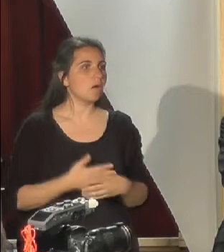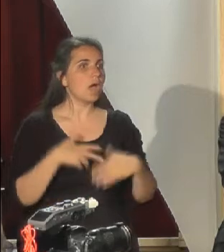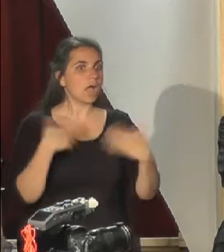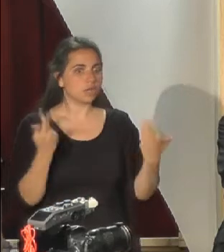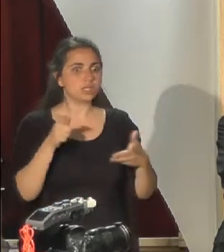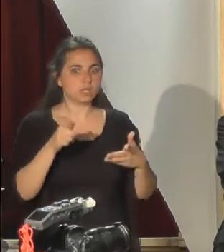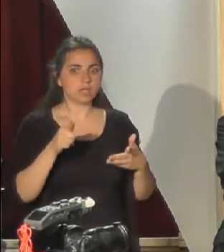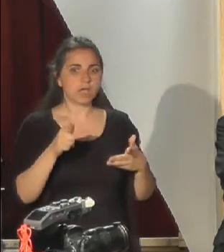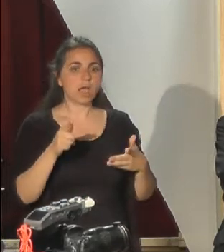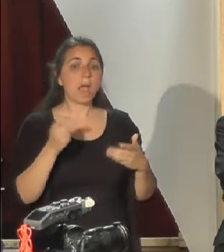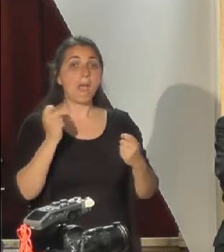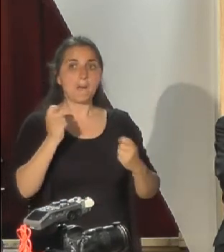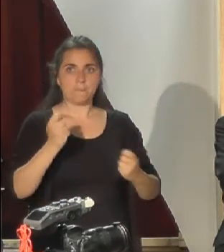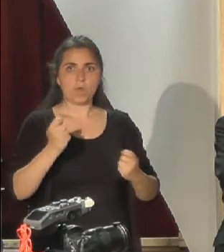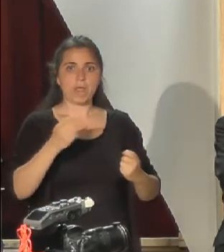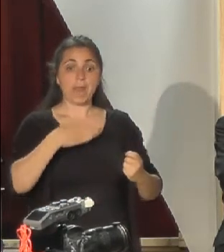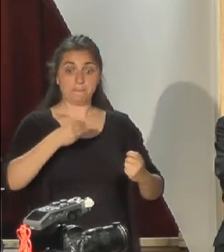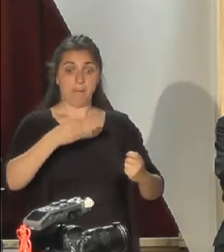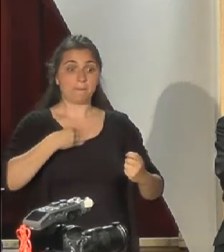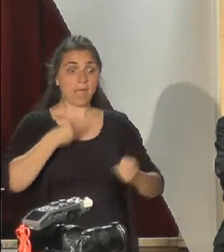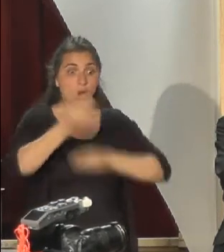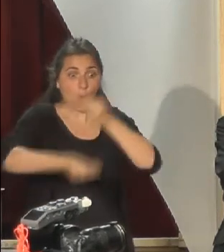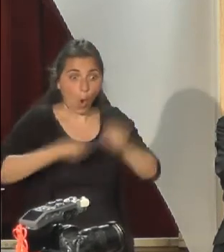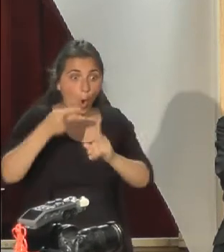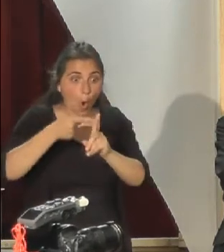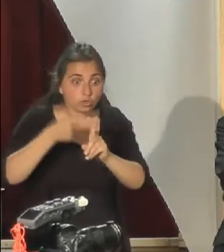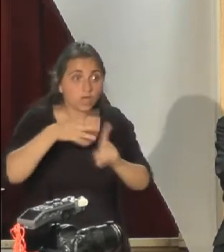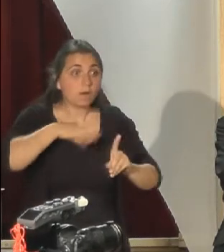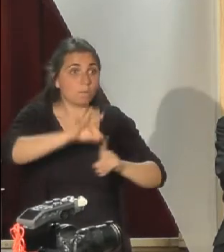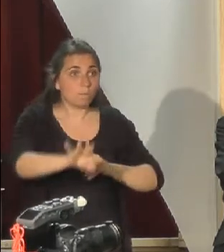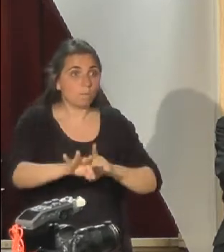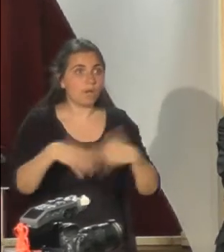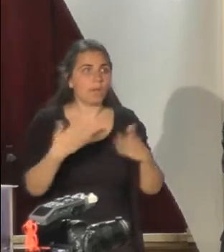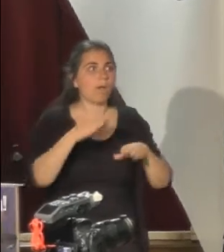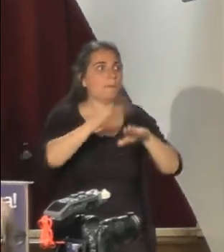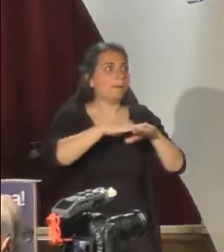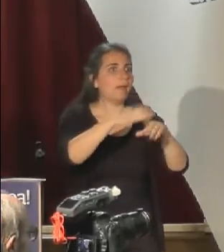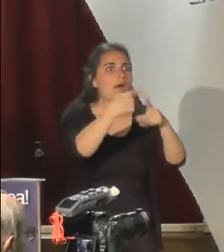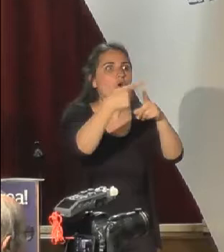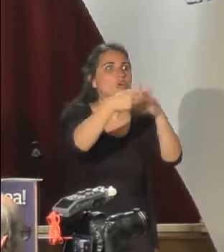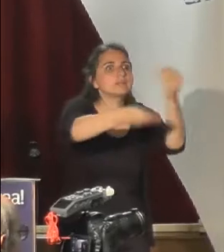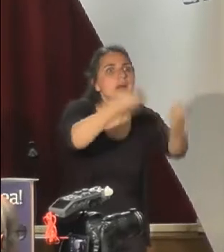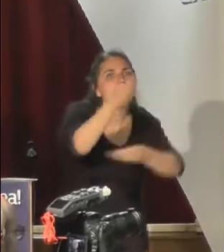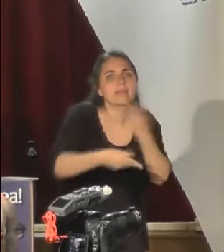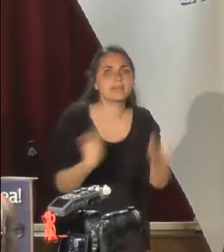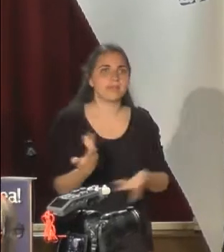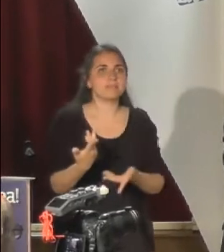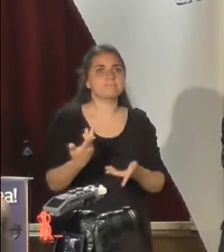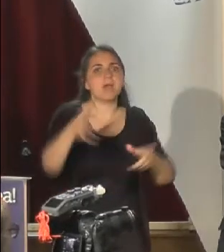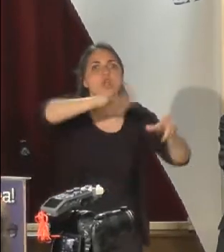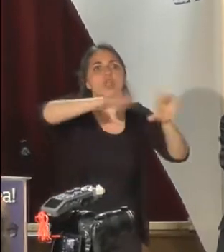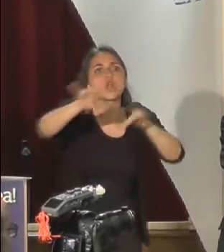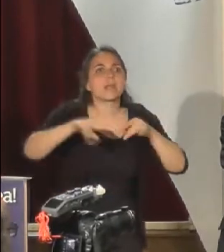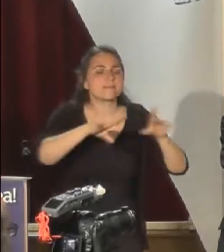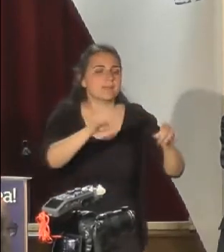exercite ese poder para realizar determinadas cousas, para vender unha leira,